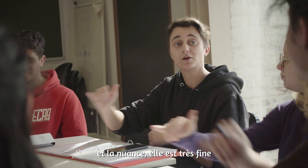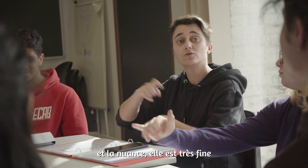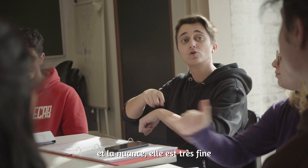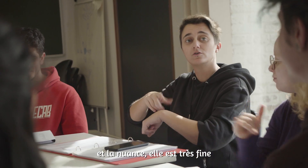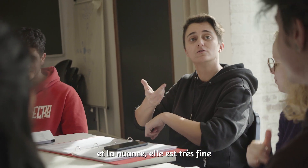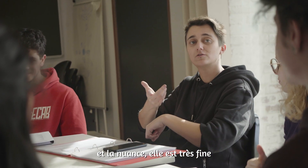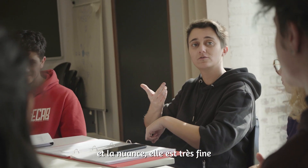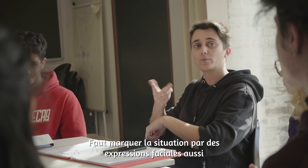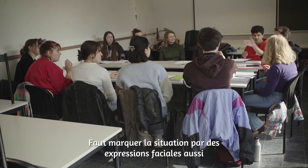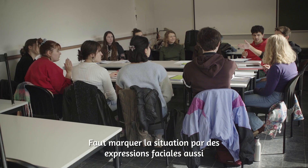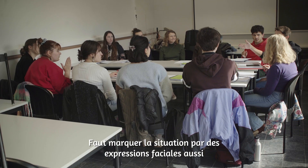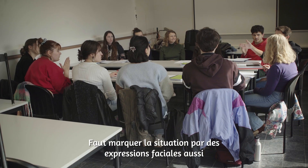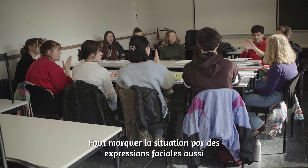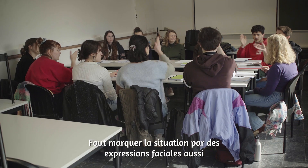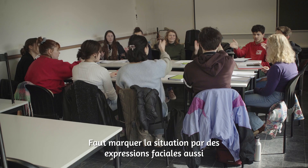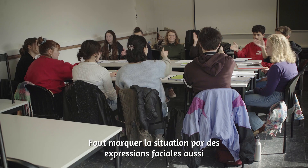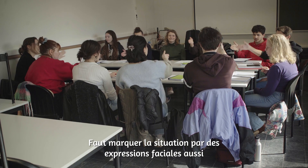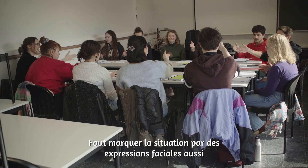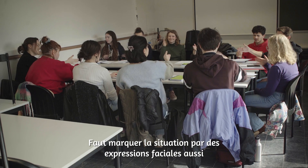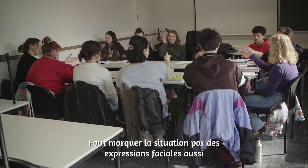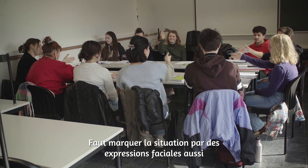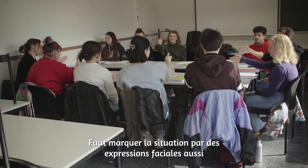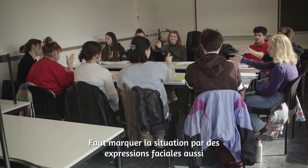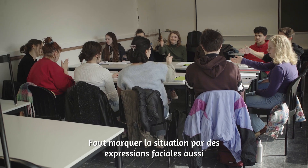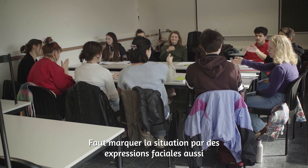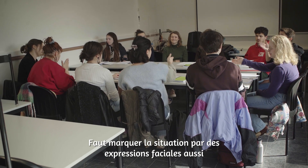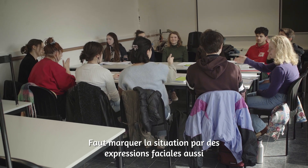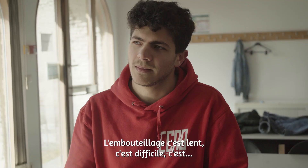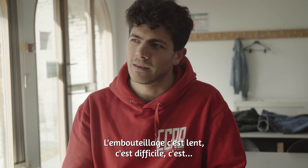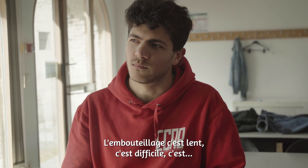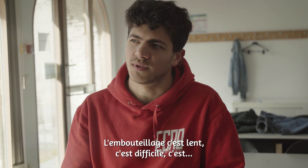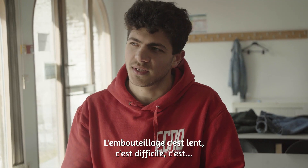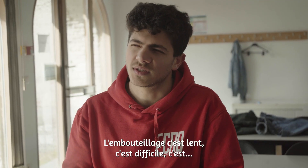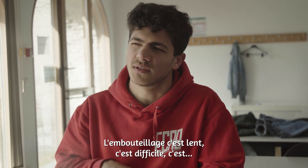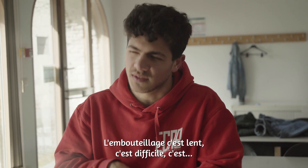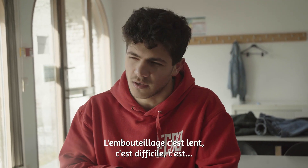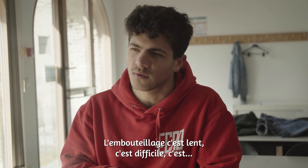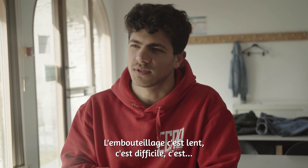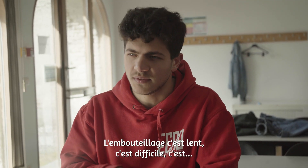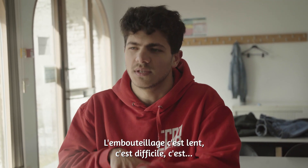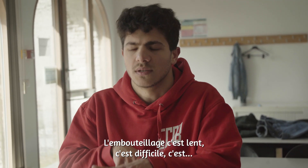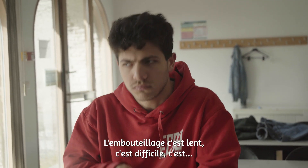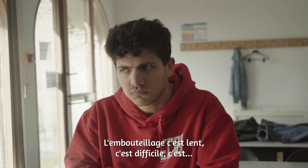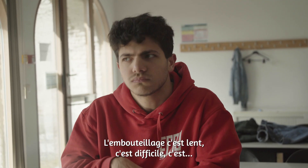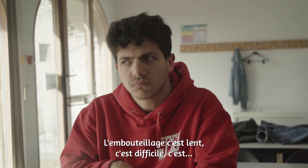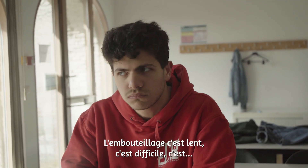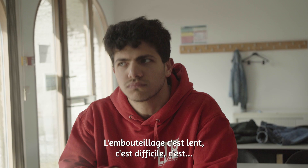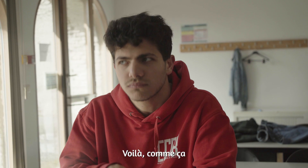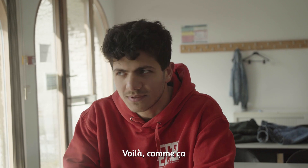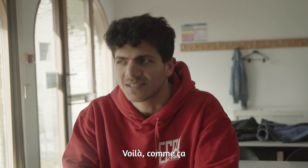fine. Il faut marquer la situation par des expressions faciales aussi. L'embouteillage c'est lent, c'est difficile, c'est comme